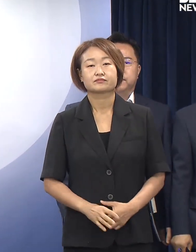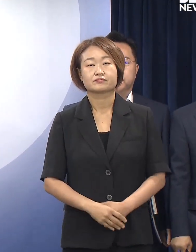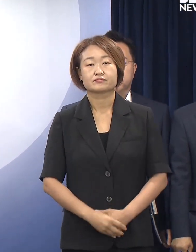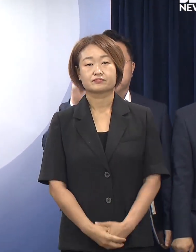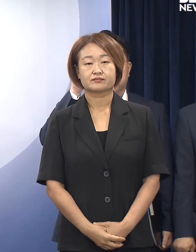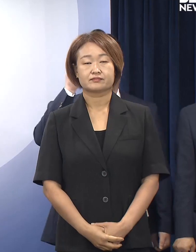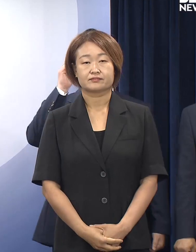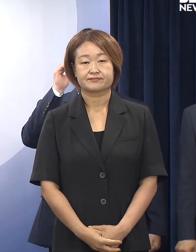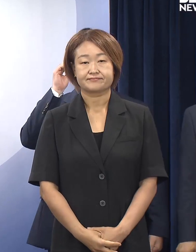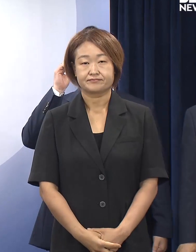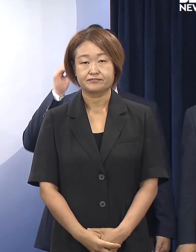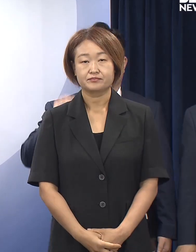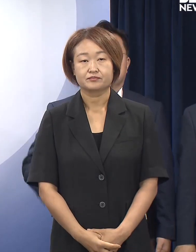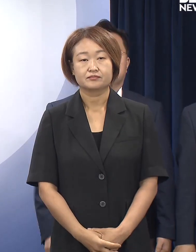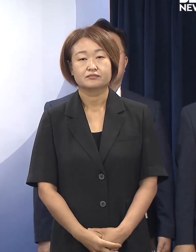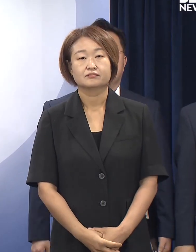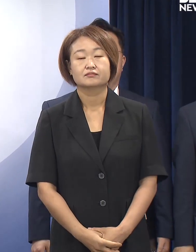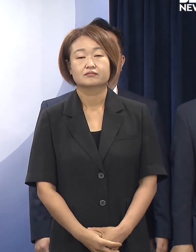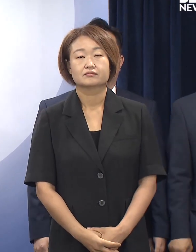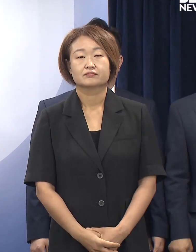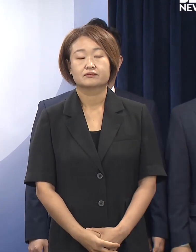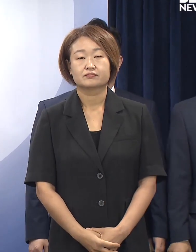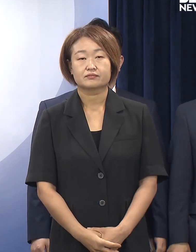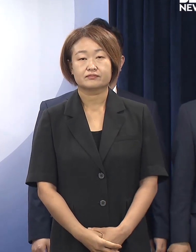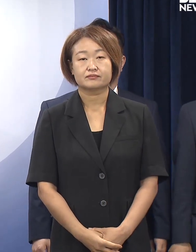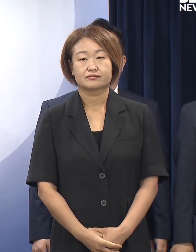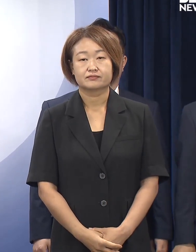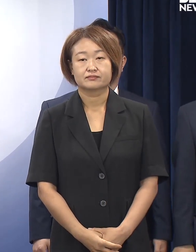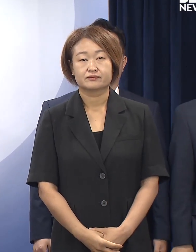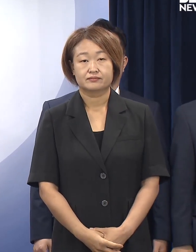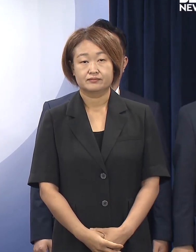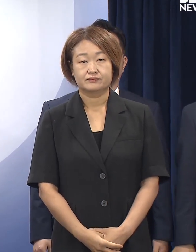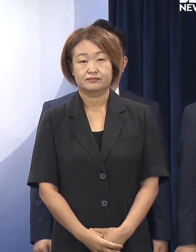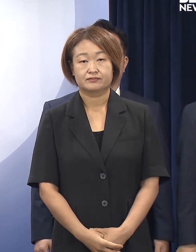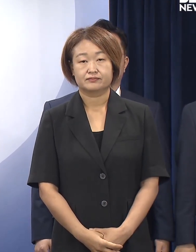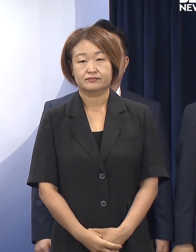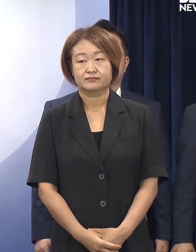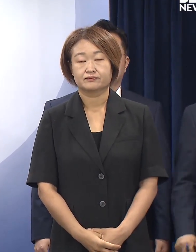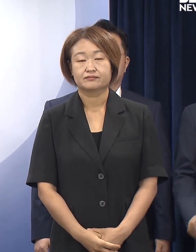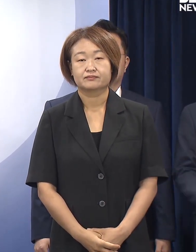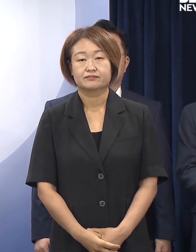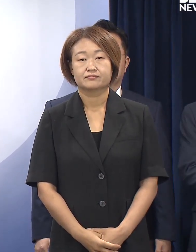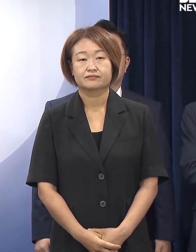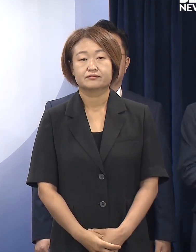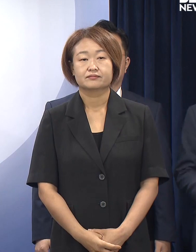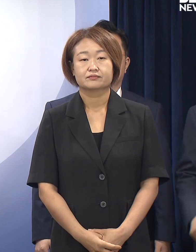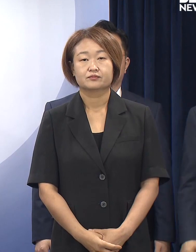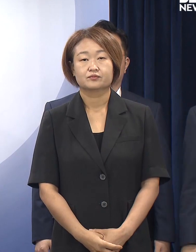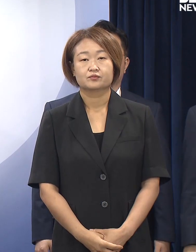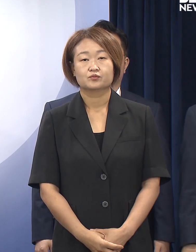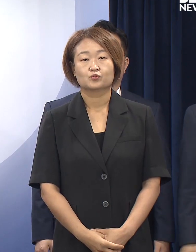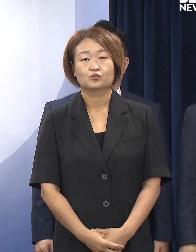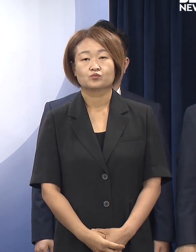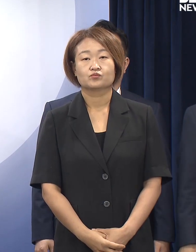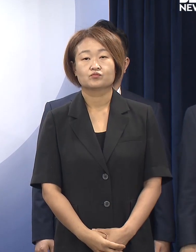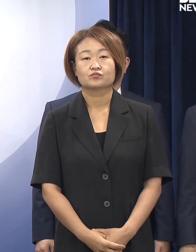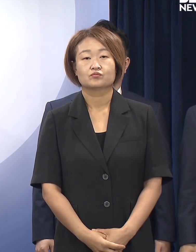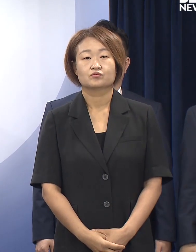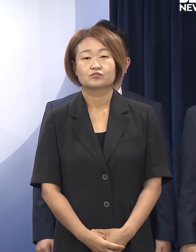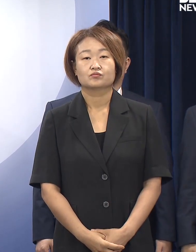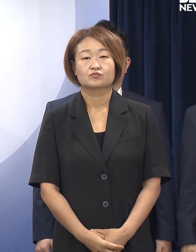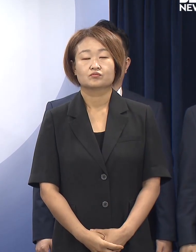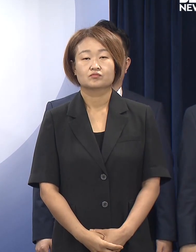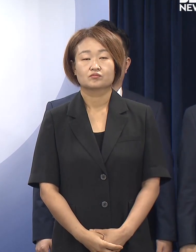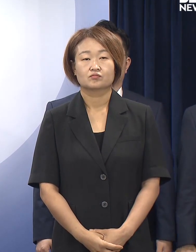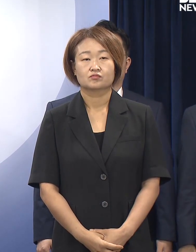지금부터 새마을금고 건전성 관련 관계부처 합동 브리핑을 시작하겠습니다. 한창섭 행정안전부